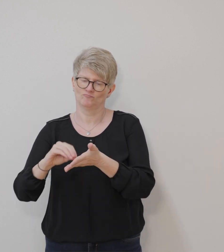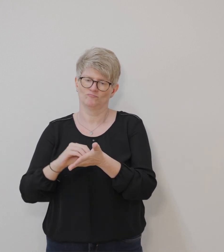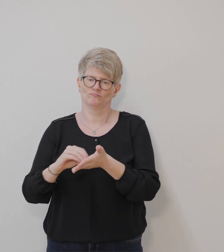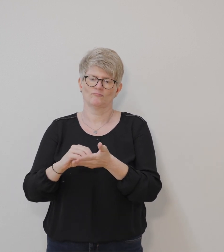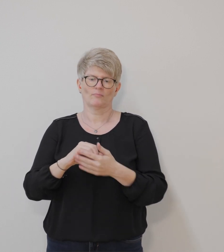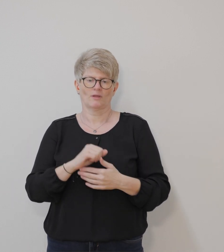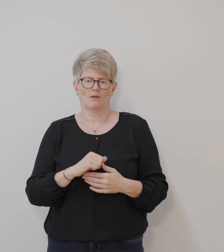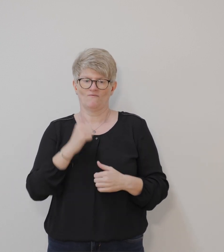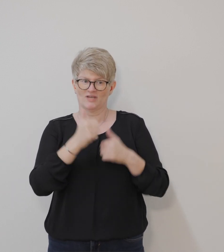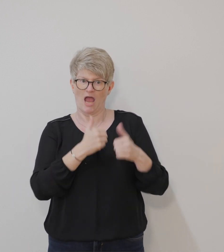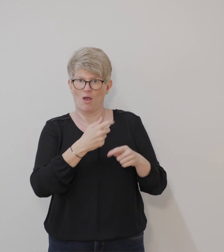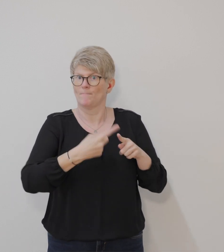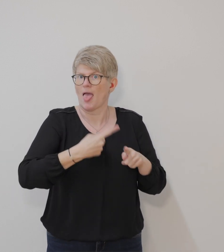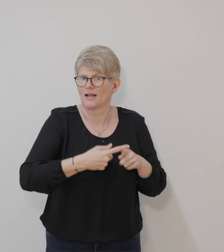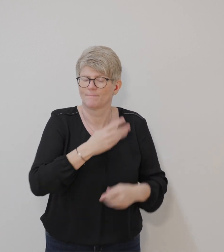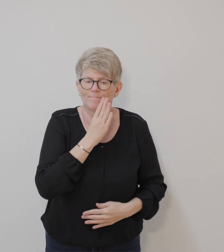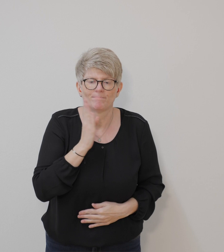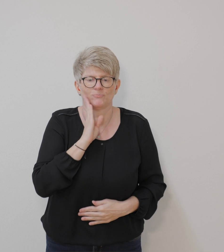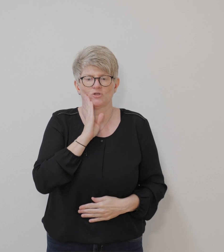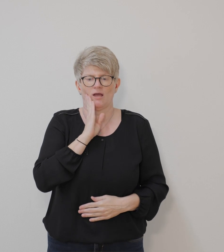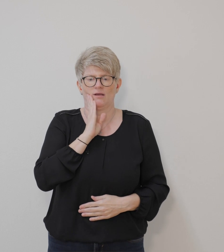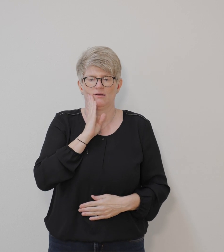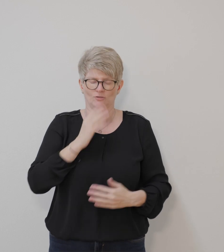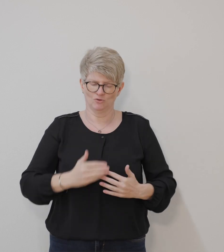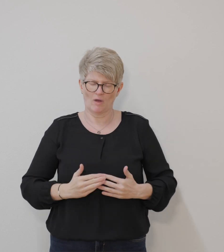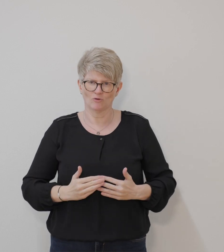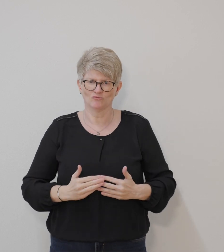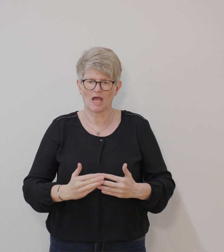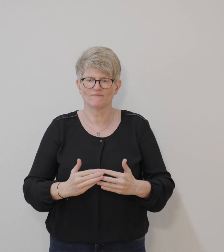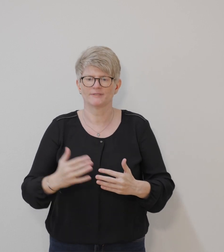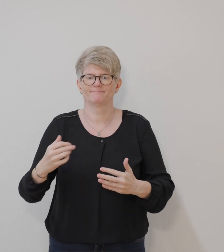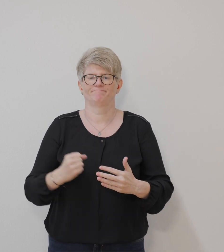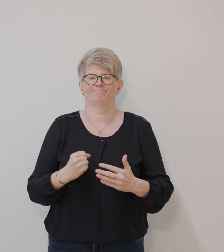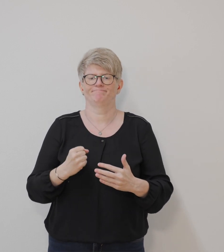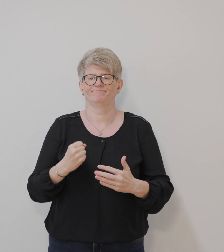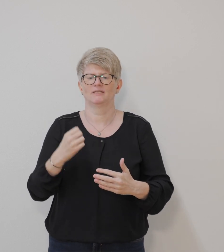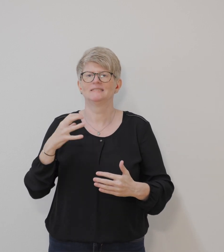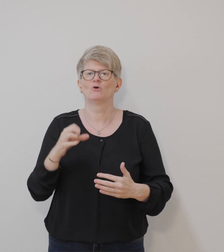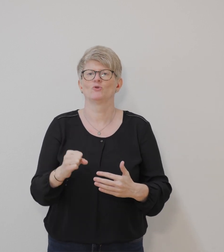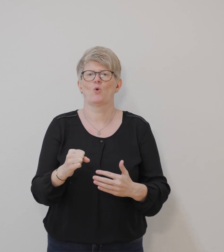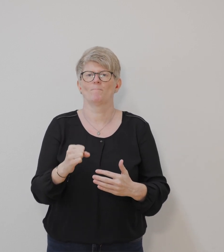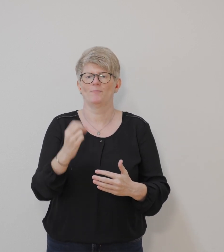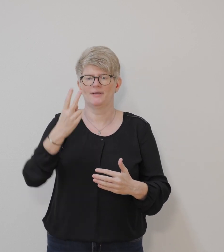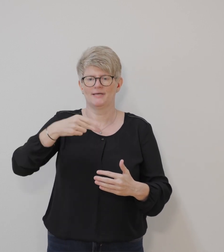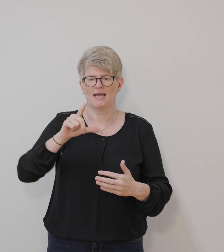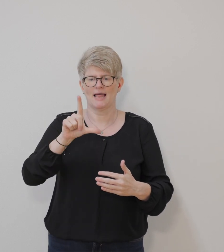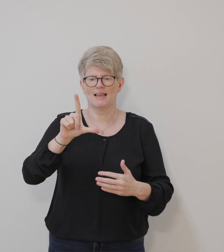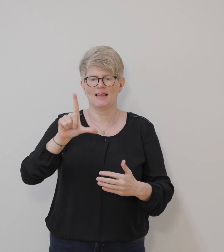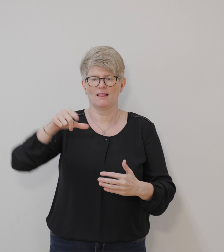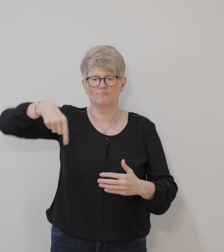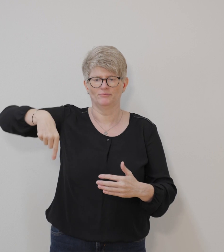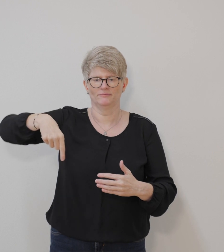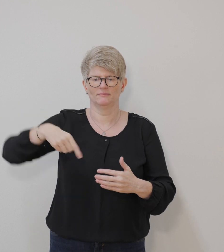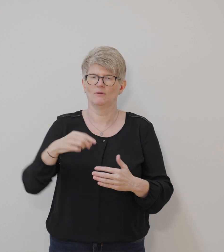Aus dem Tagebuch der Krankenhausseelsorgerin Luitgard B. Eine werdende Mutter entwickelt während ihrer